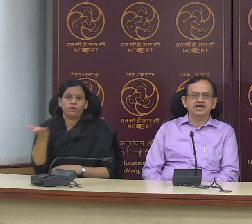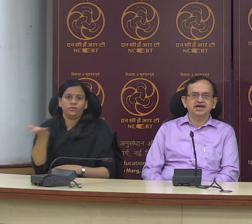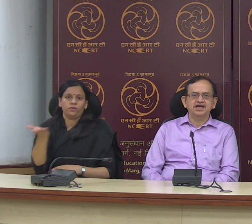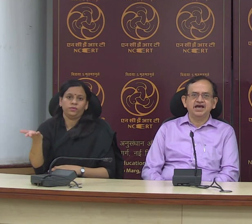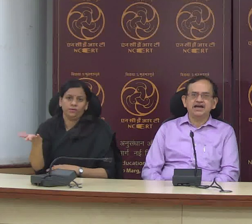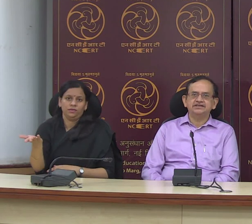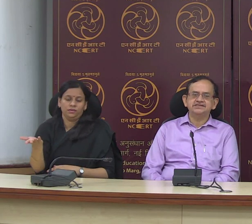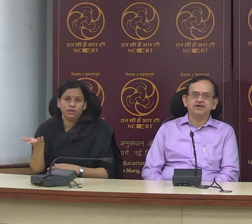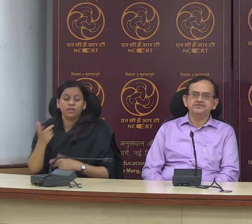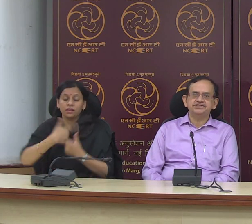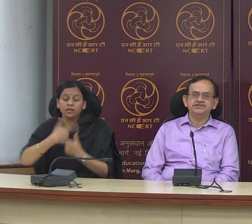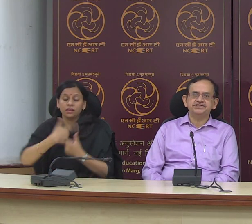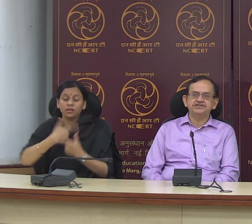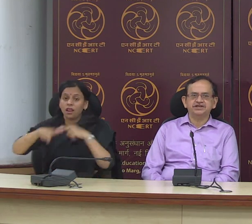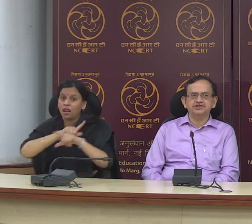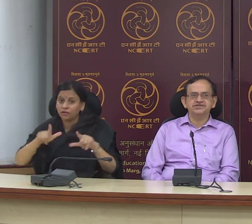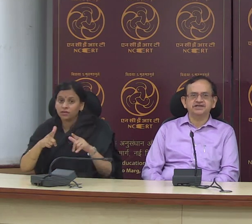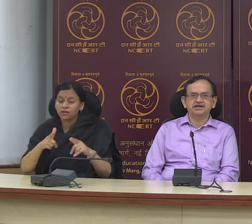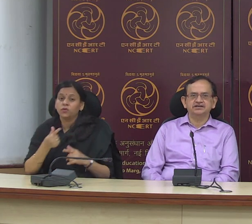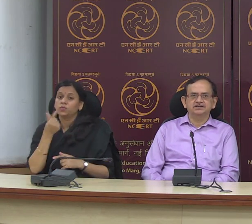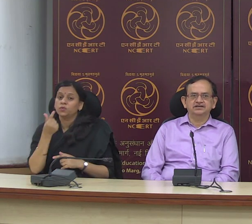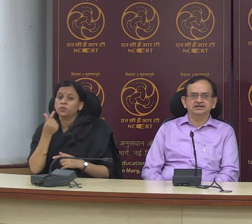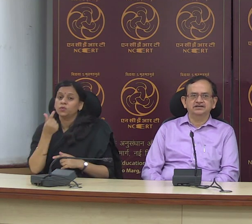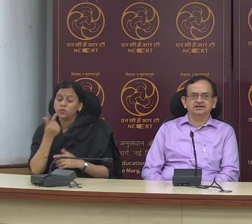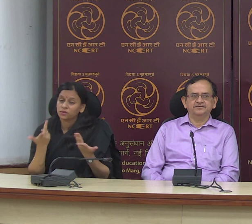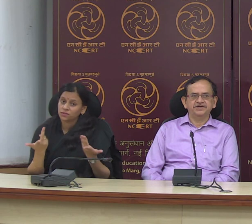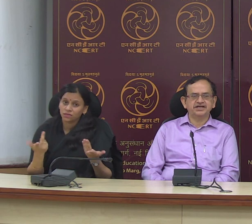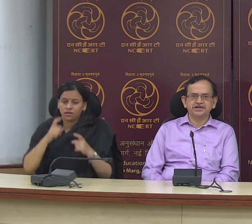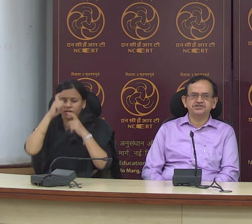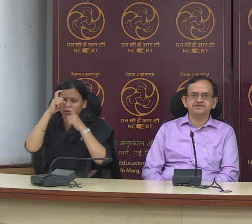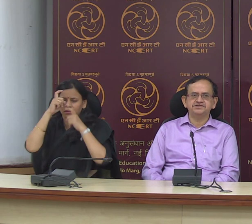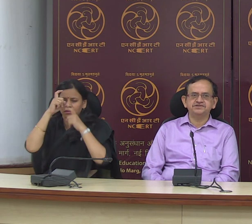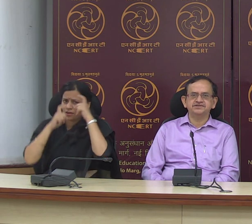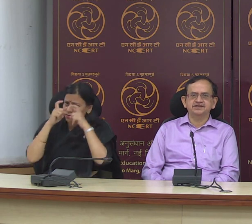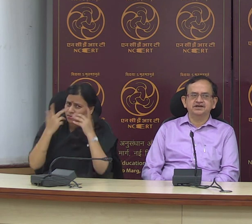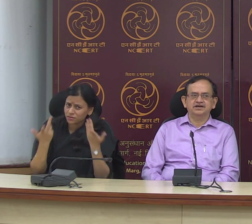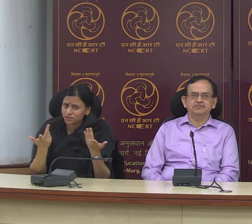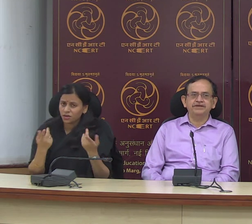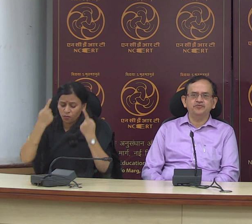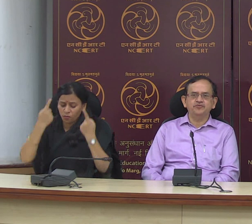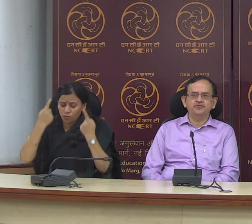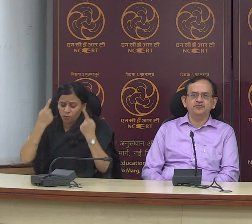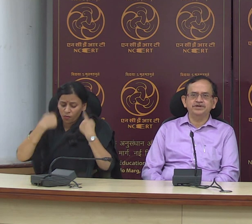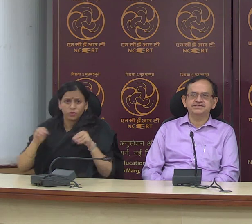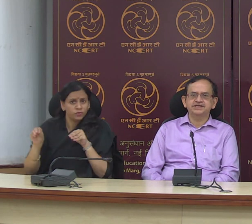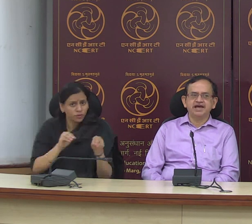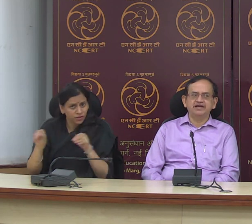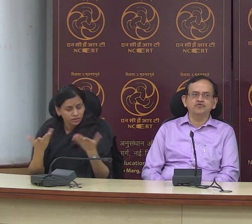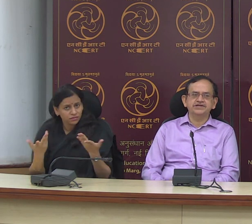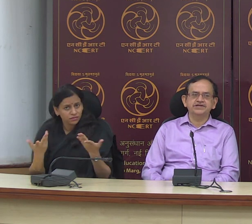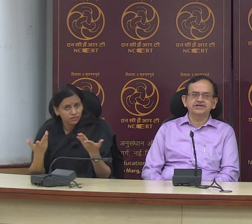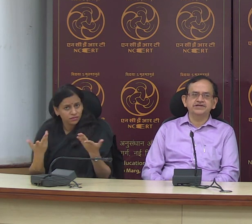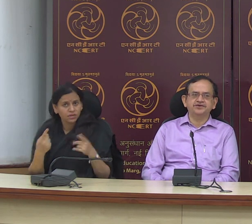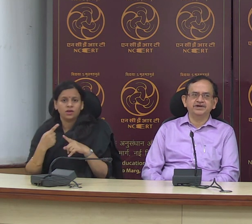डिसेबिलिटीज एंड दिस इज अ लैंग्वेज व्हिच यूजेस फेशियल एक्सप्रेशंस, बॉडी मूवमेंट्स